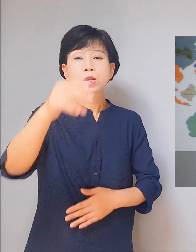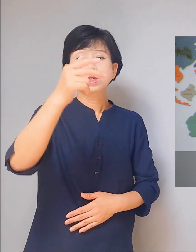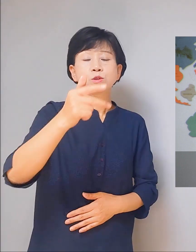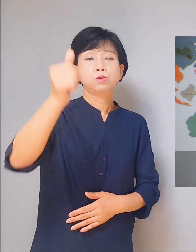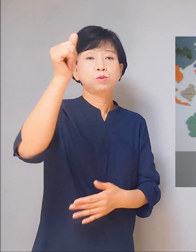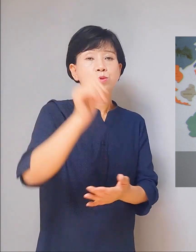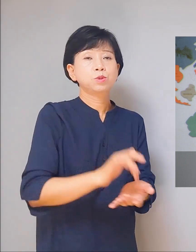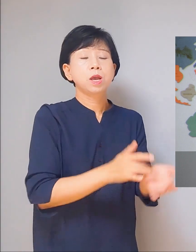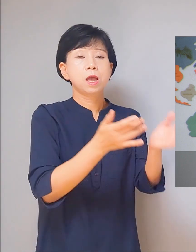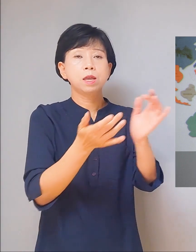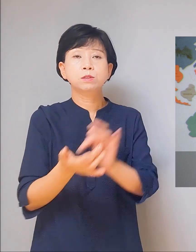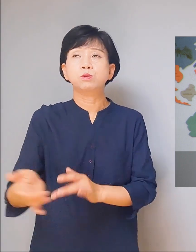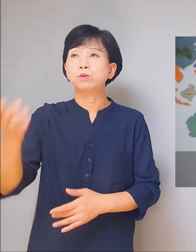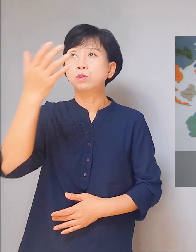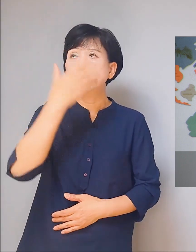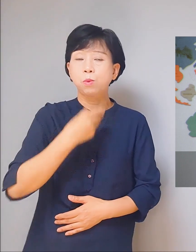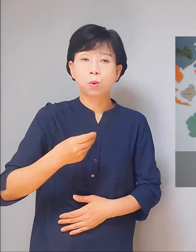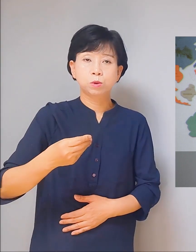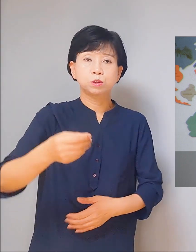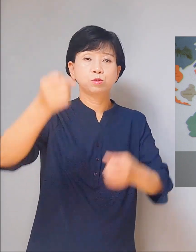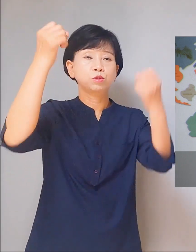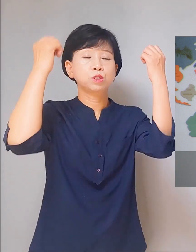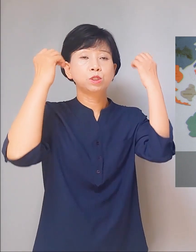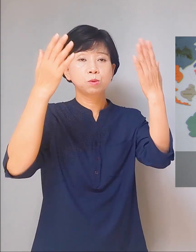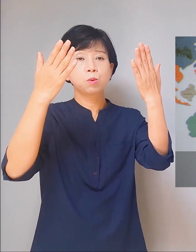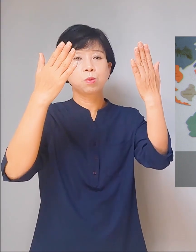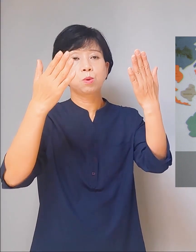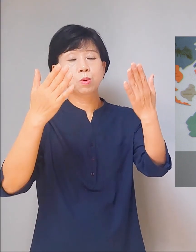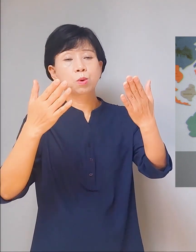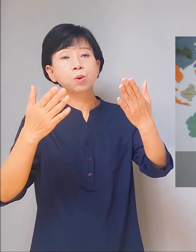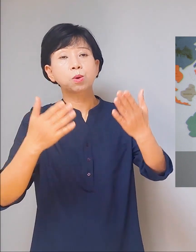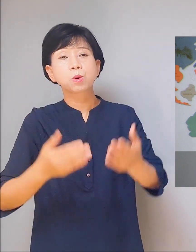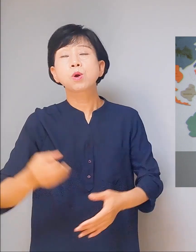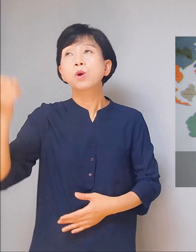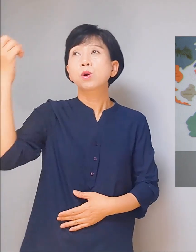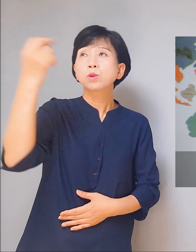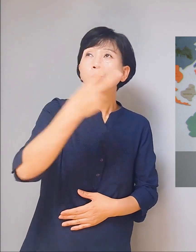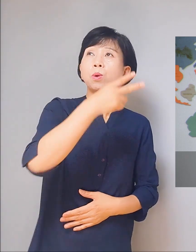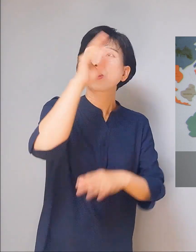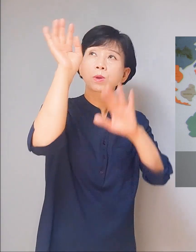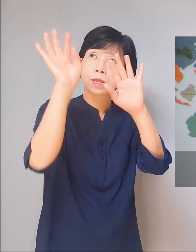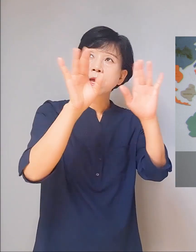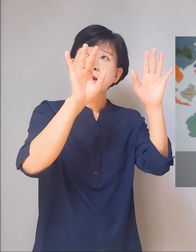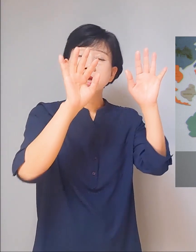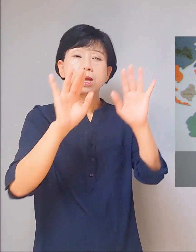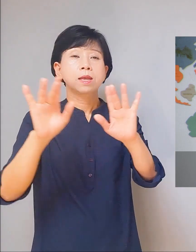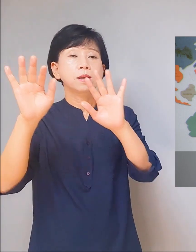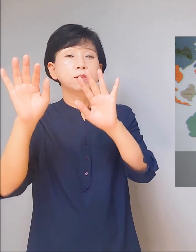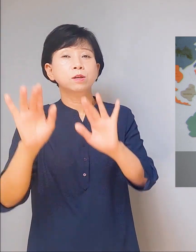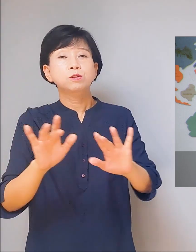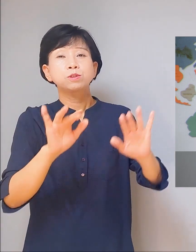넘치네. 주 예수 복을 주시고 또